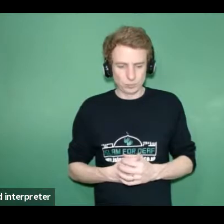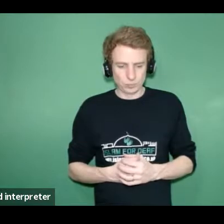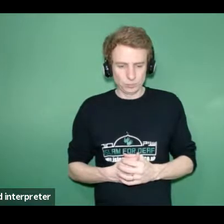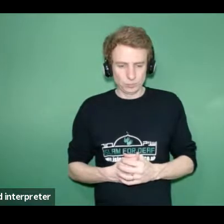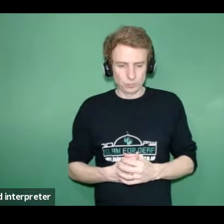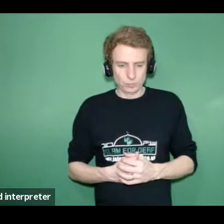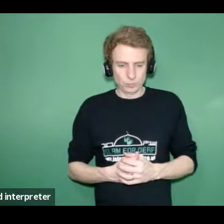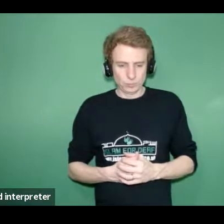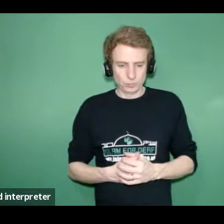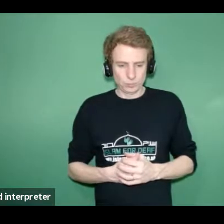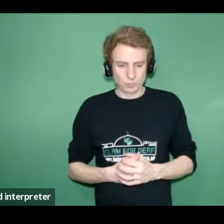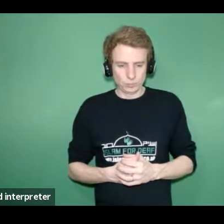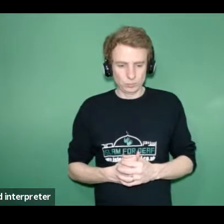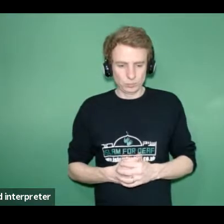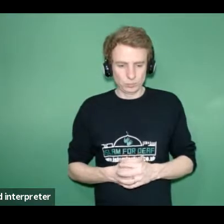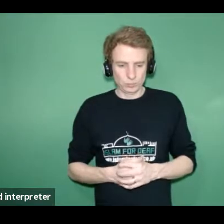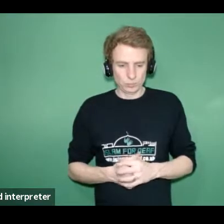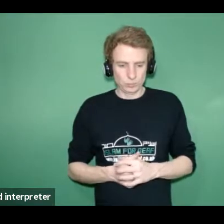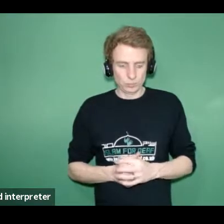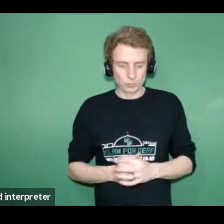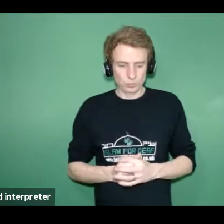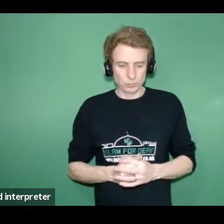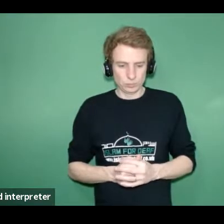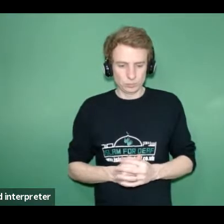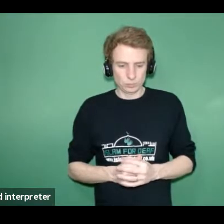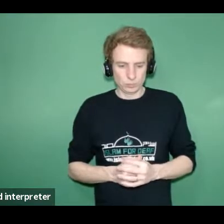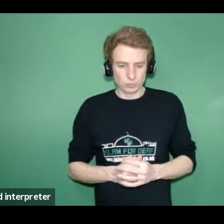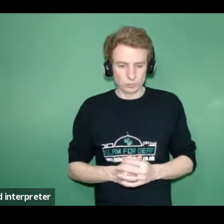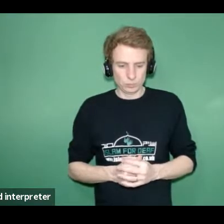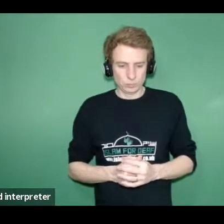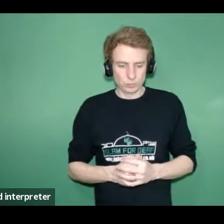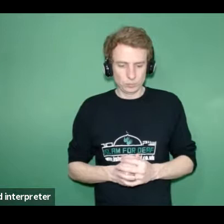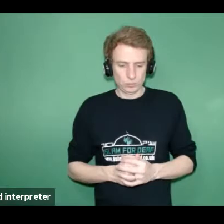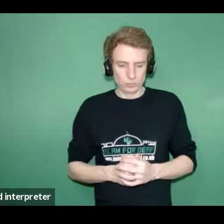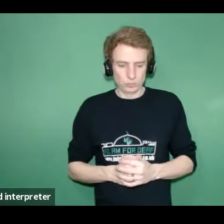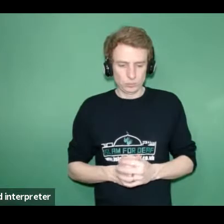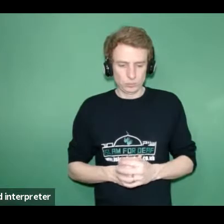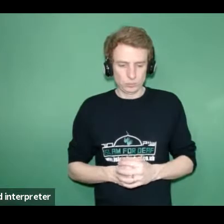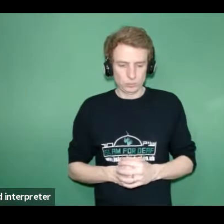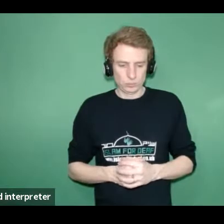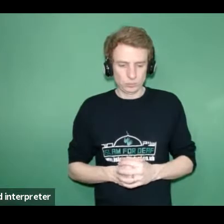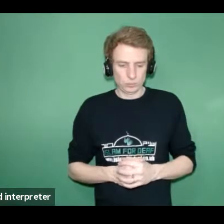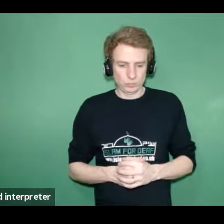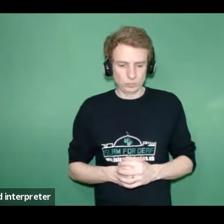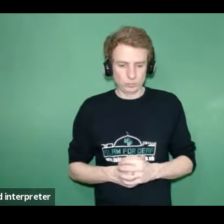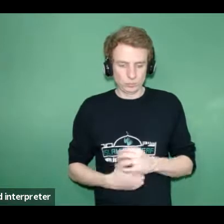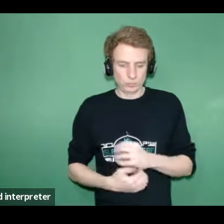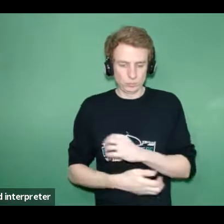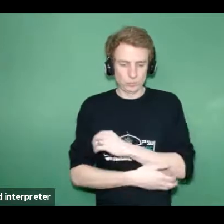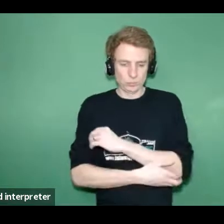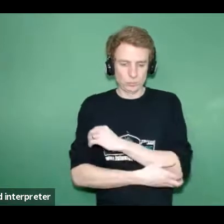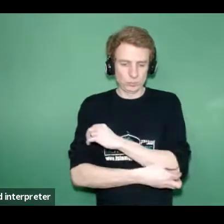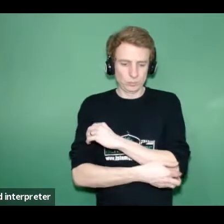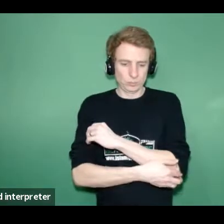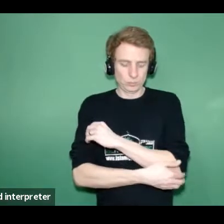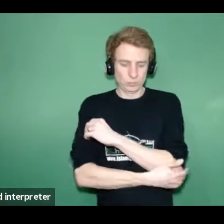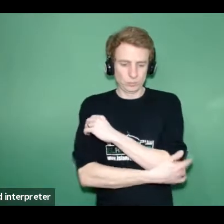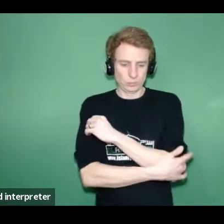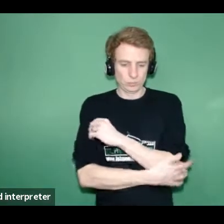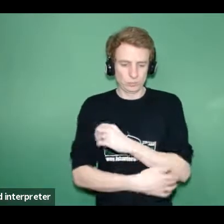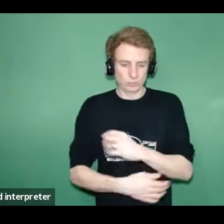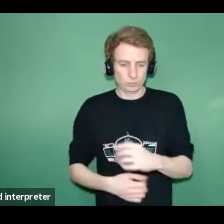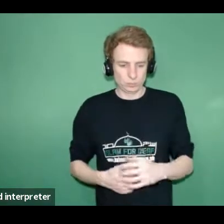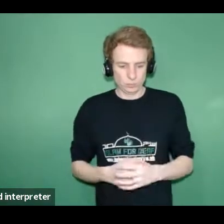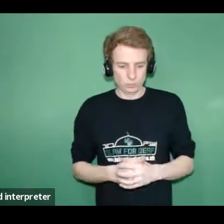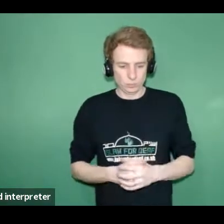نريده على الإفطار وعلى السحور، عندئذ نستطيع أن نعيش